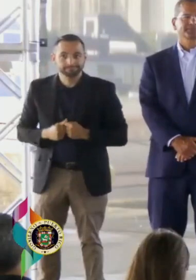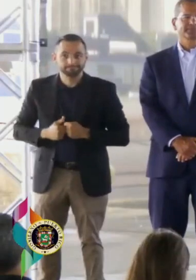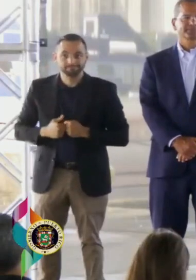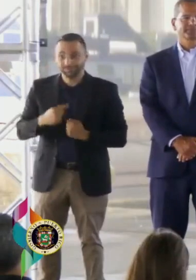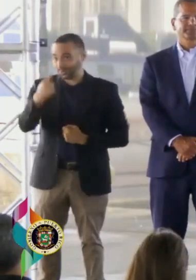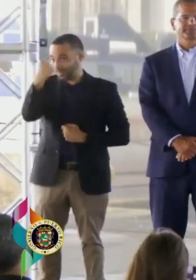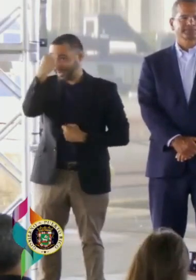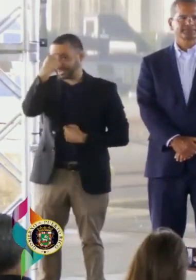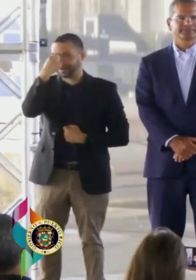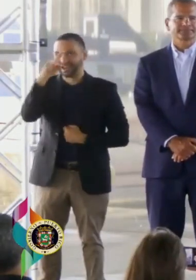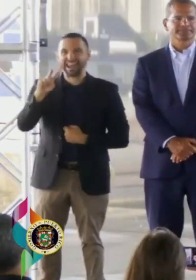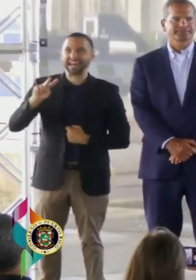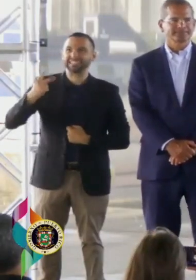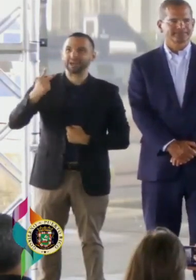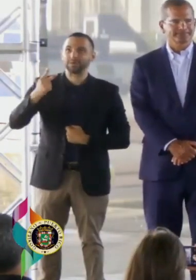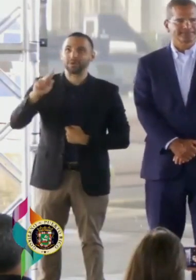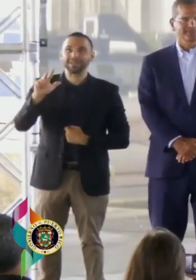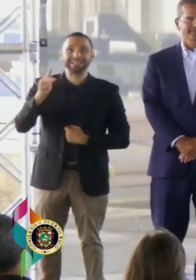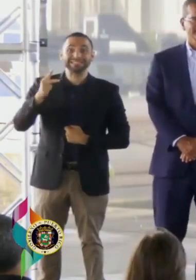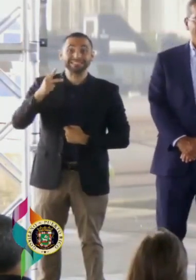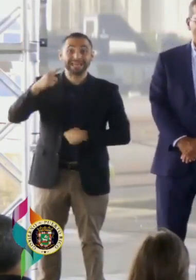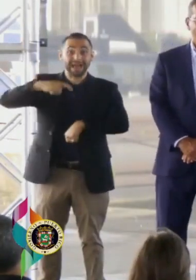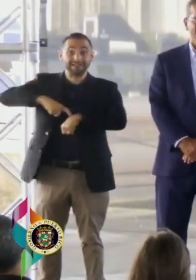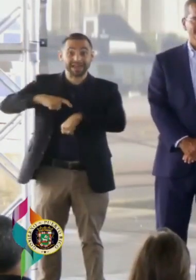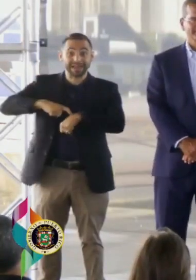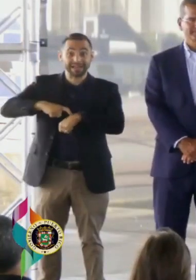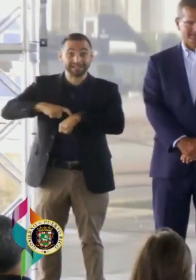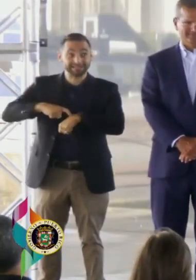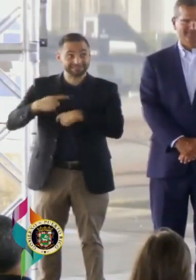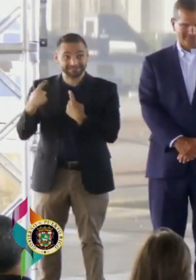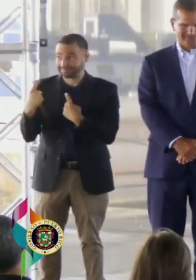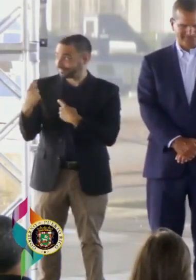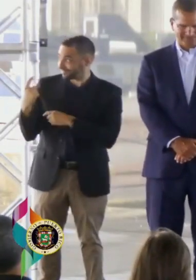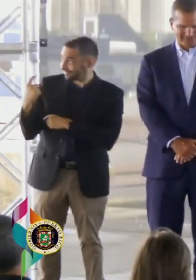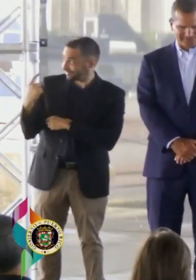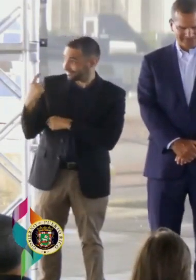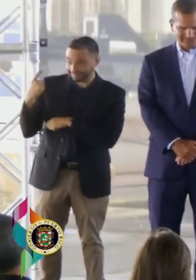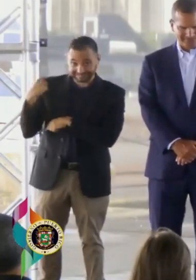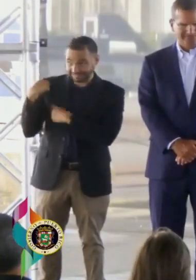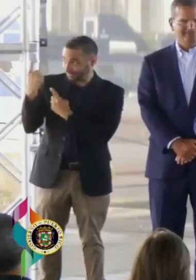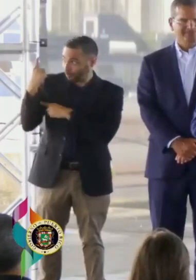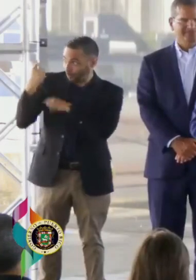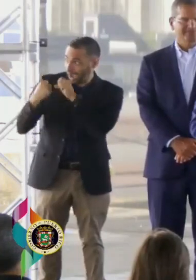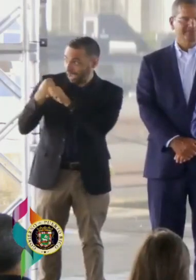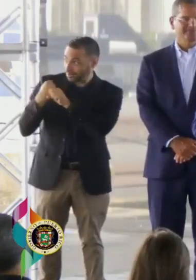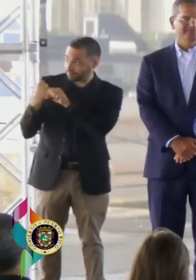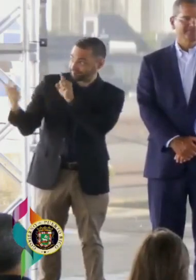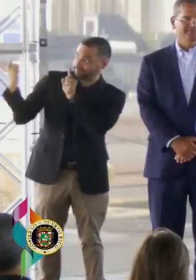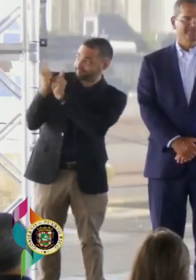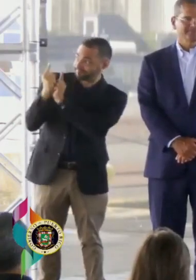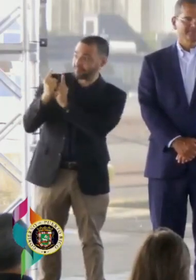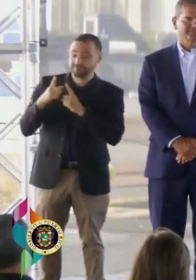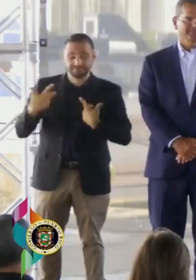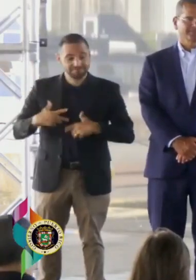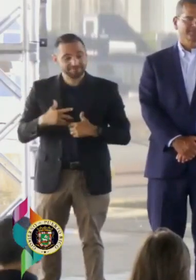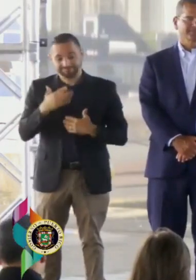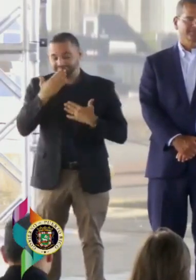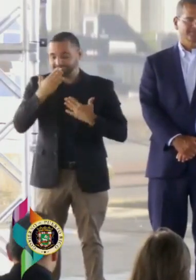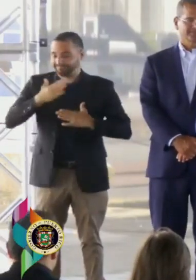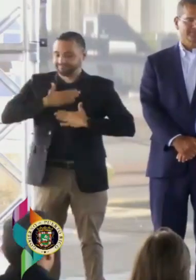es la segunda o tercera vez que está aquí en 12 meses Así que muy agradecido de siempre verlo aquí